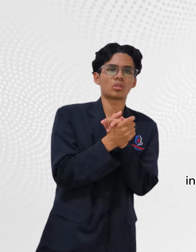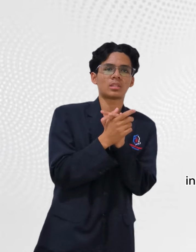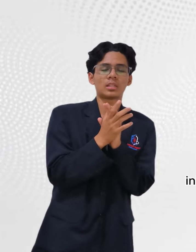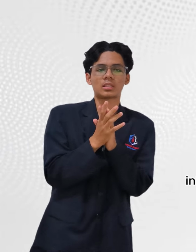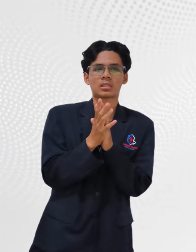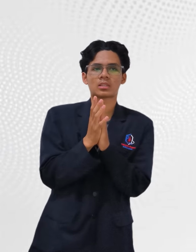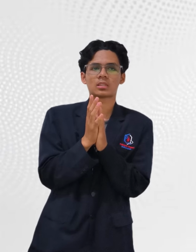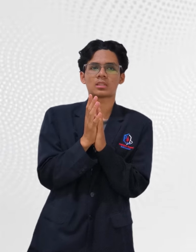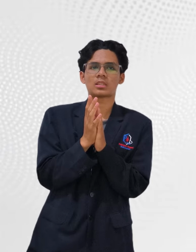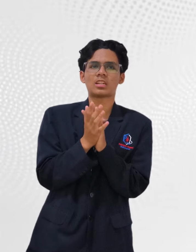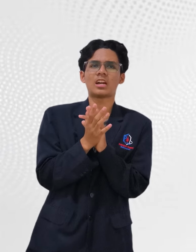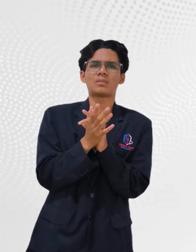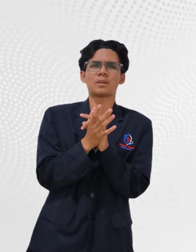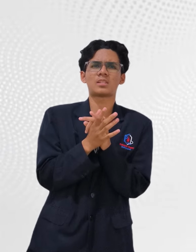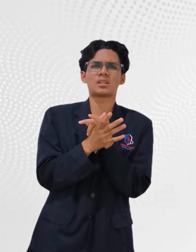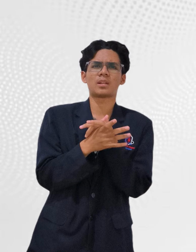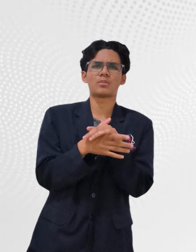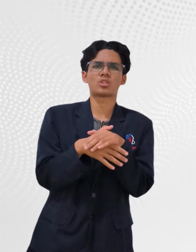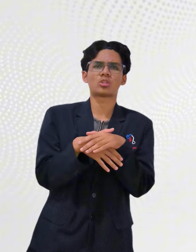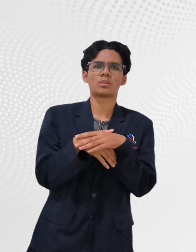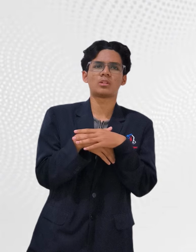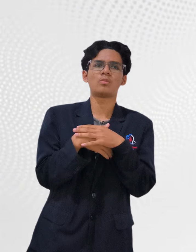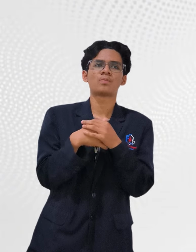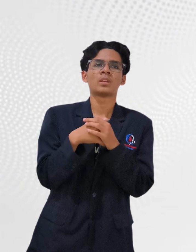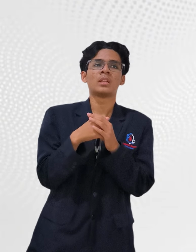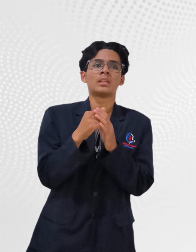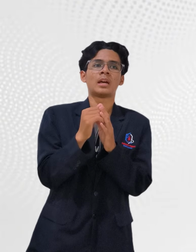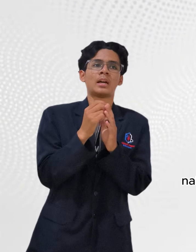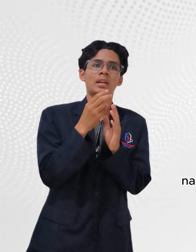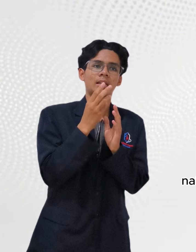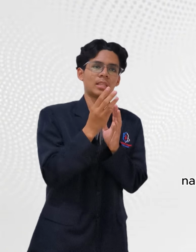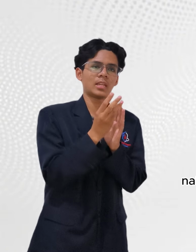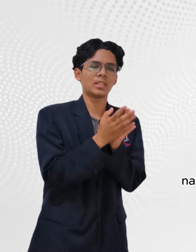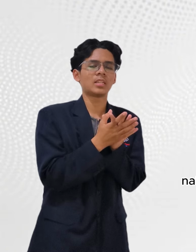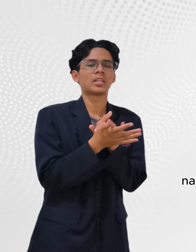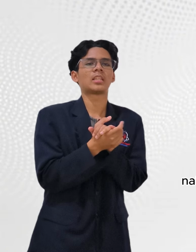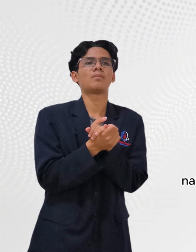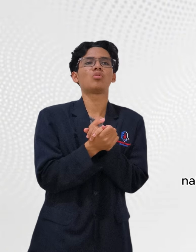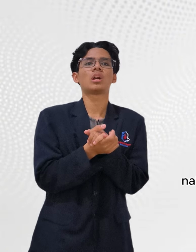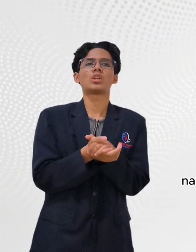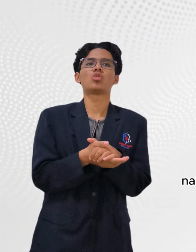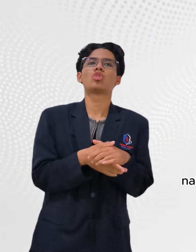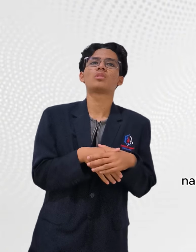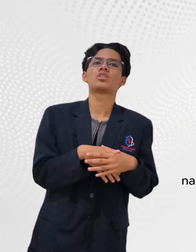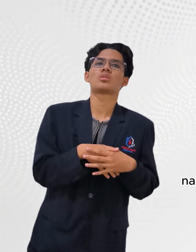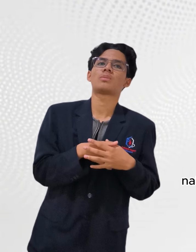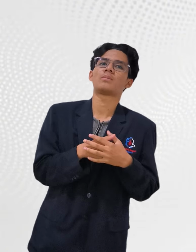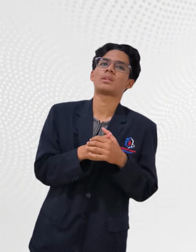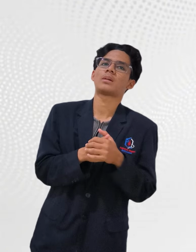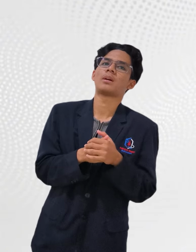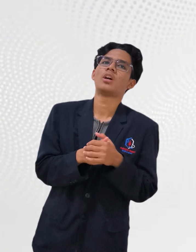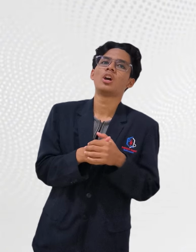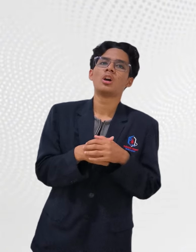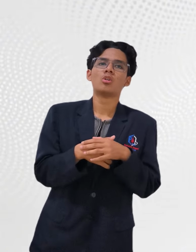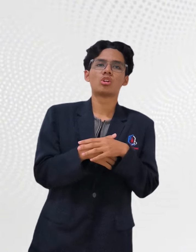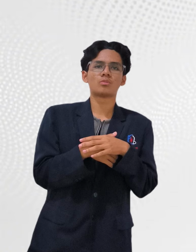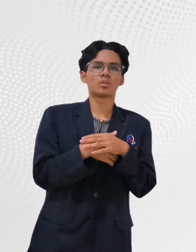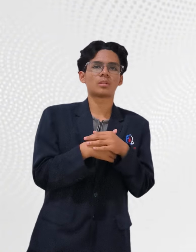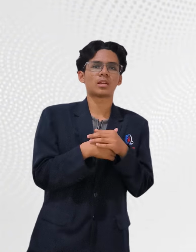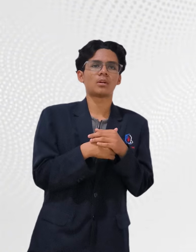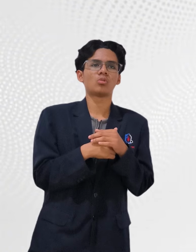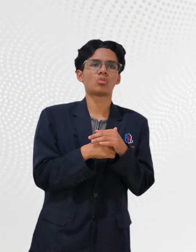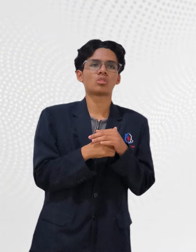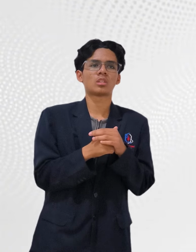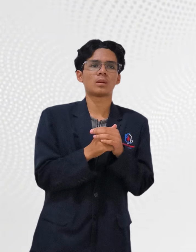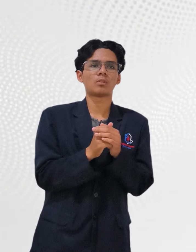karena menentukan tegangan pada setiap elemen sirkuit pada loop. Nah, yang ketiga ini kita menggunakan hukum Kirchhoff yang pertama. Hukum